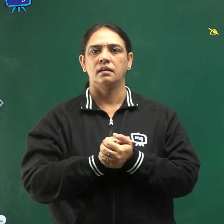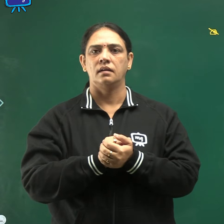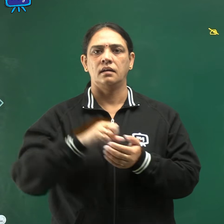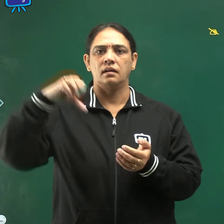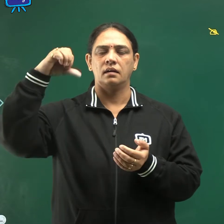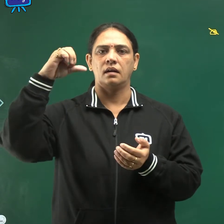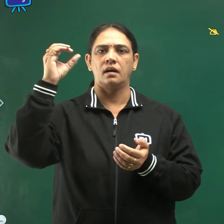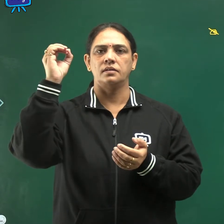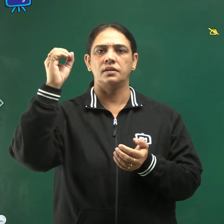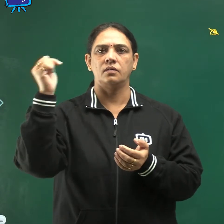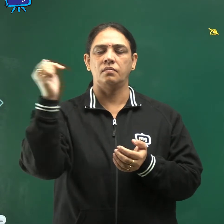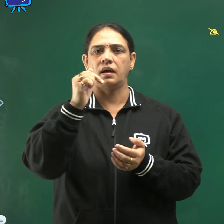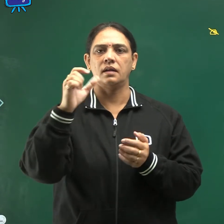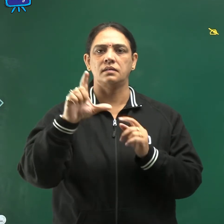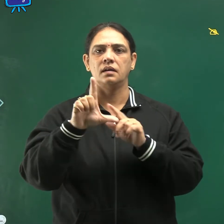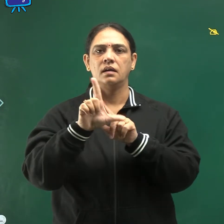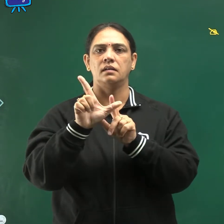90 माइनस थीटा